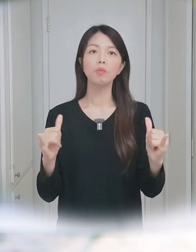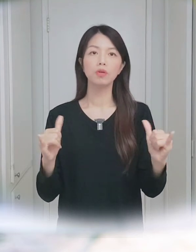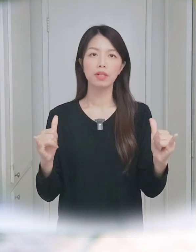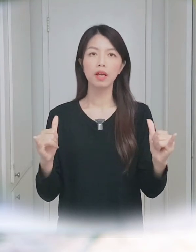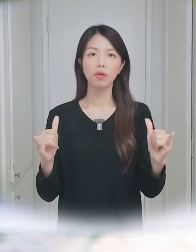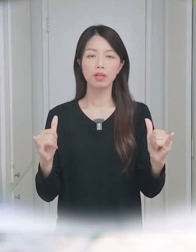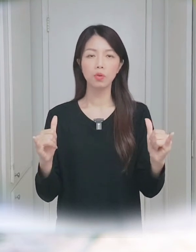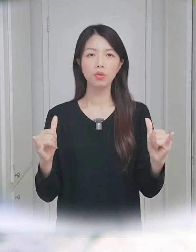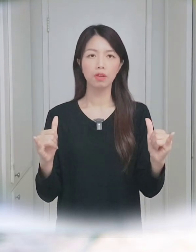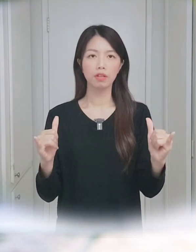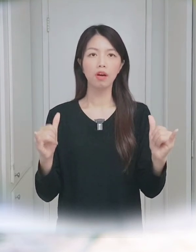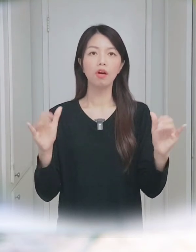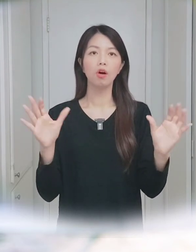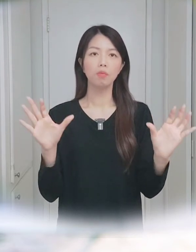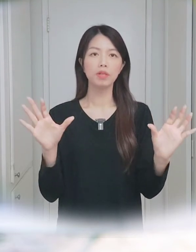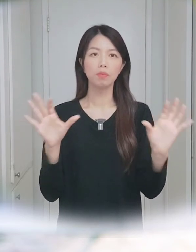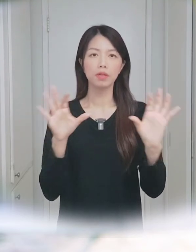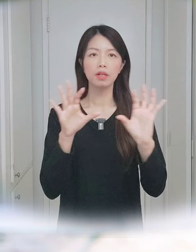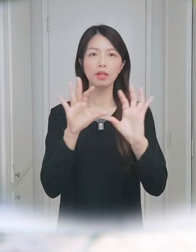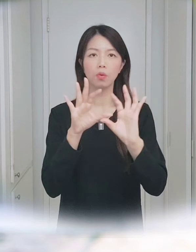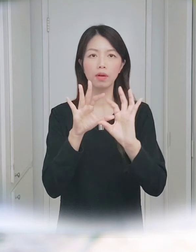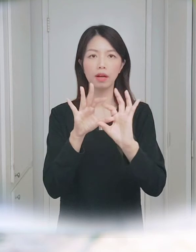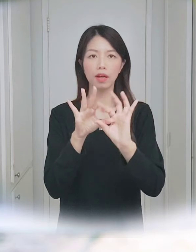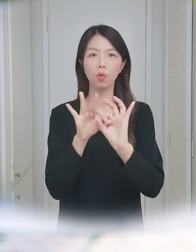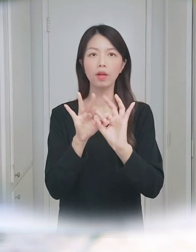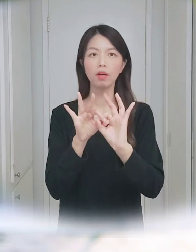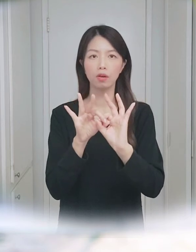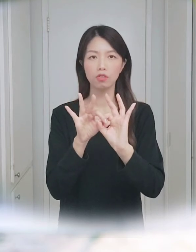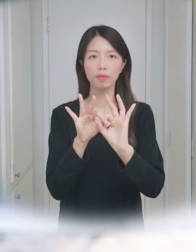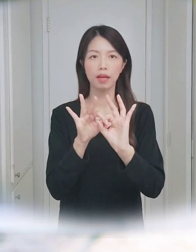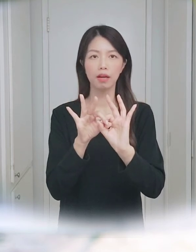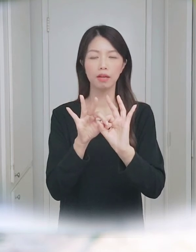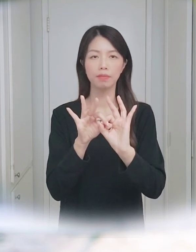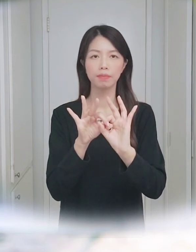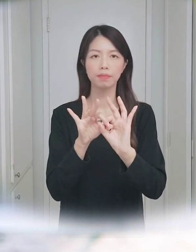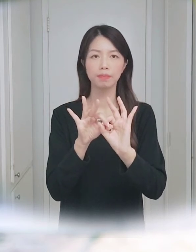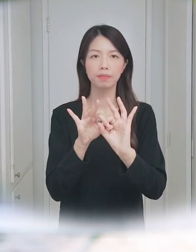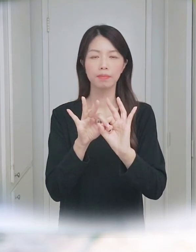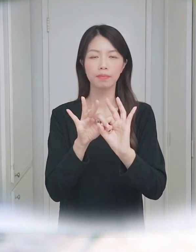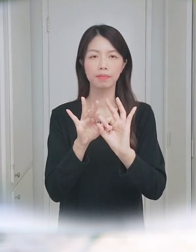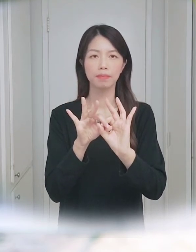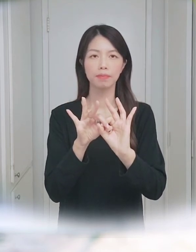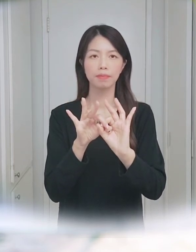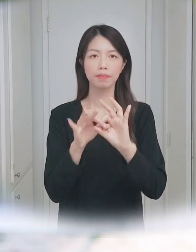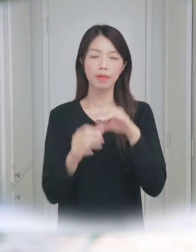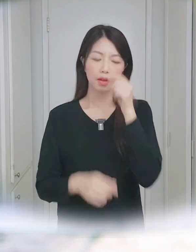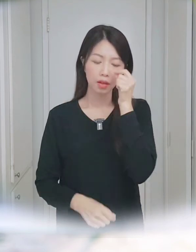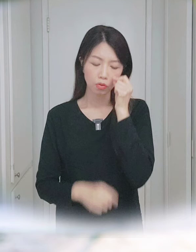자의 뭐뭐의라고 하는 소유격은요. 엄지검지를 동그랗게 고리를 걸어주시면 돼요.